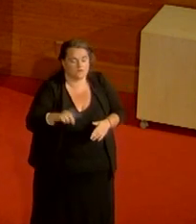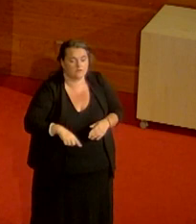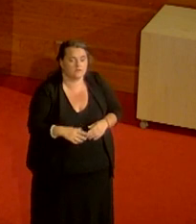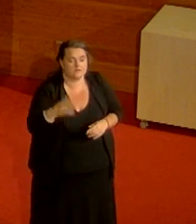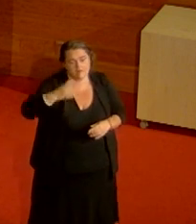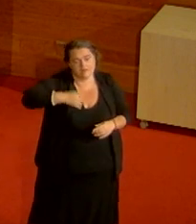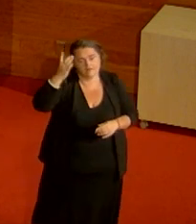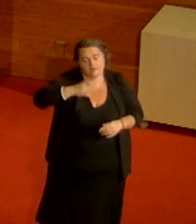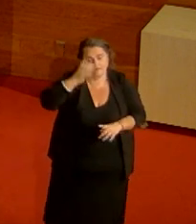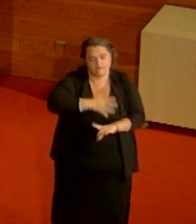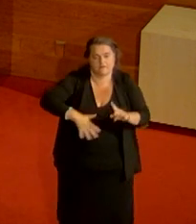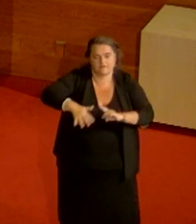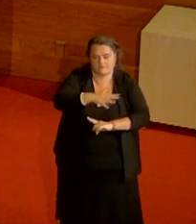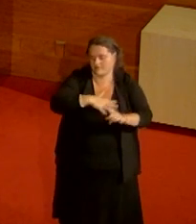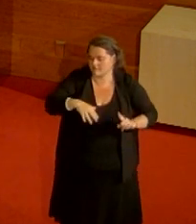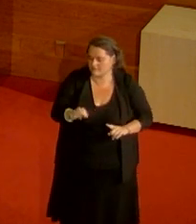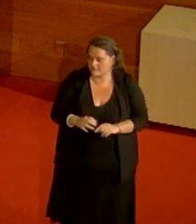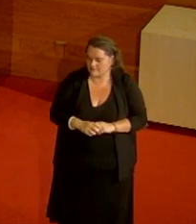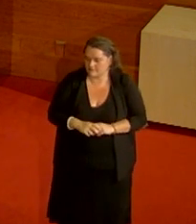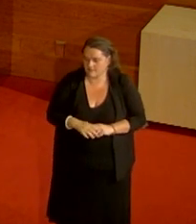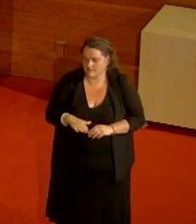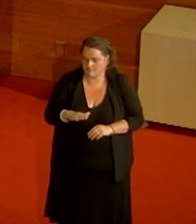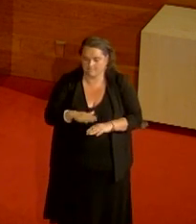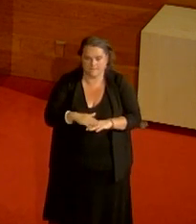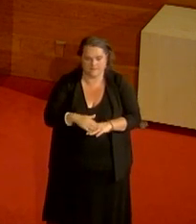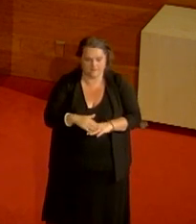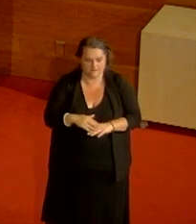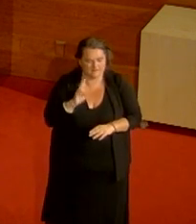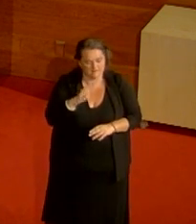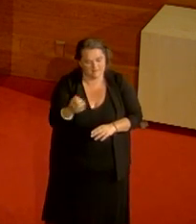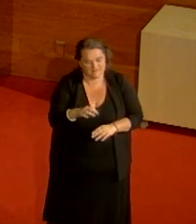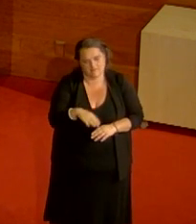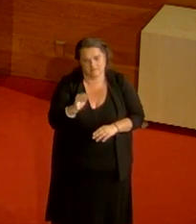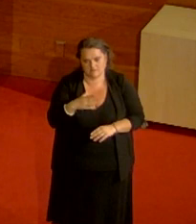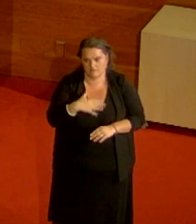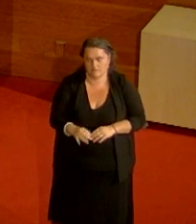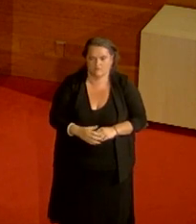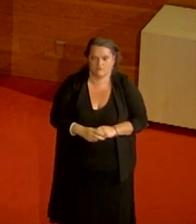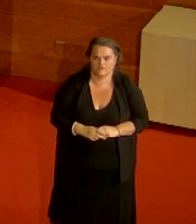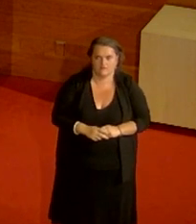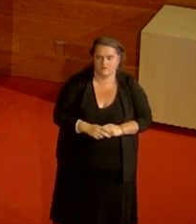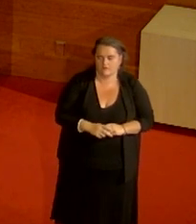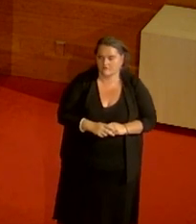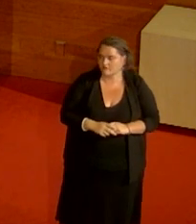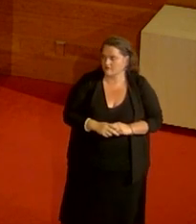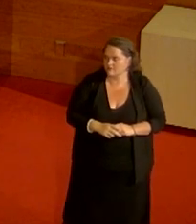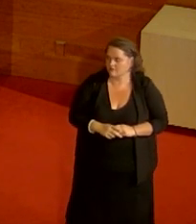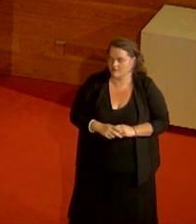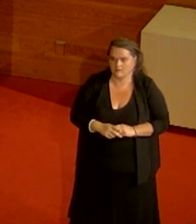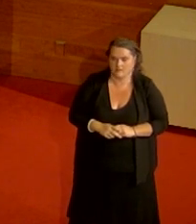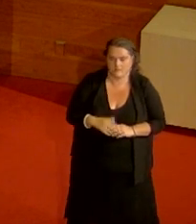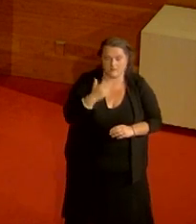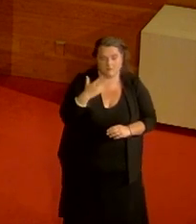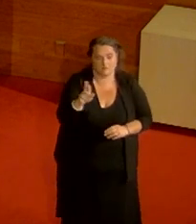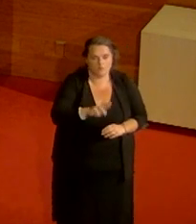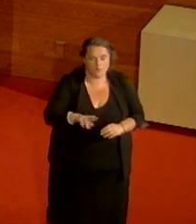es contextos de verdad para entender lo que estábamos viendo pero lo que está aconteciendo entre la relación a a estos bucles que